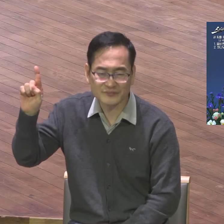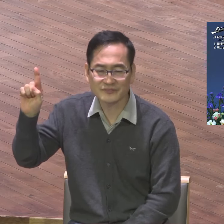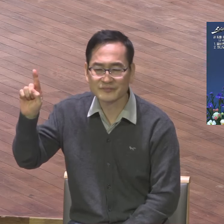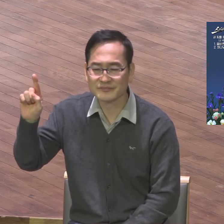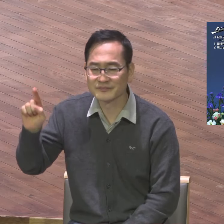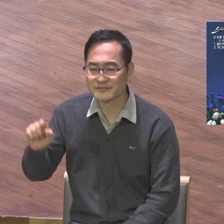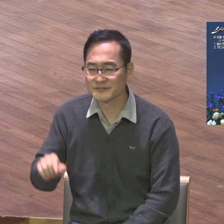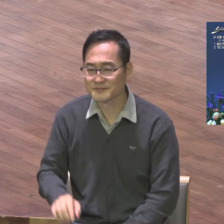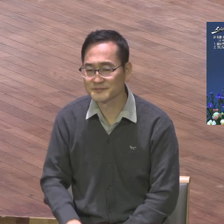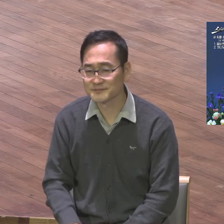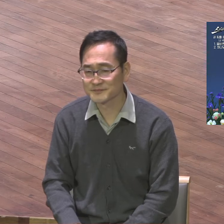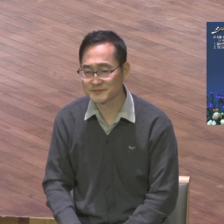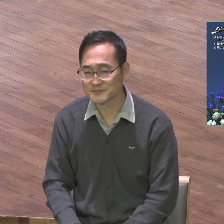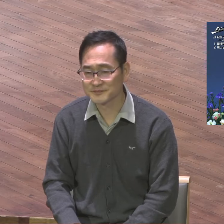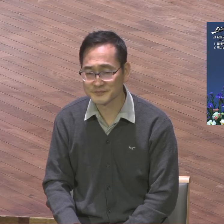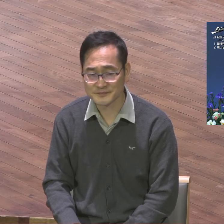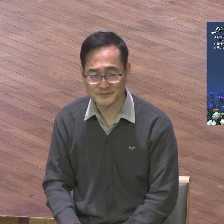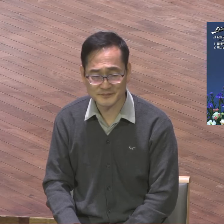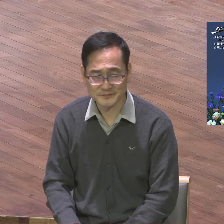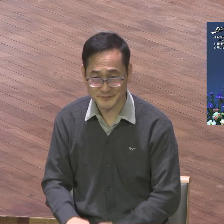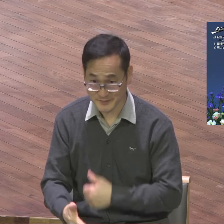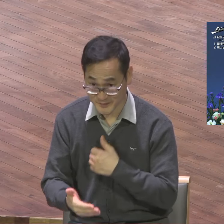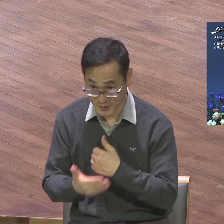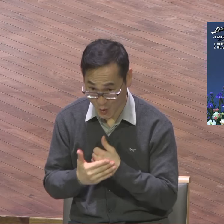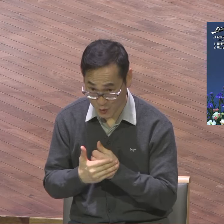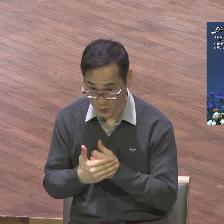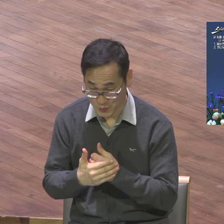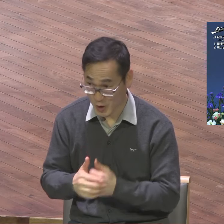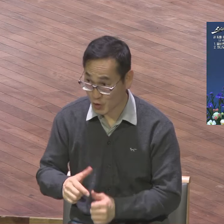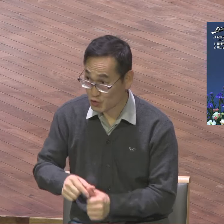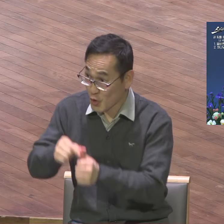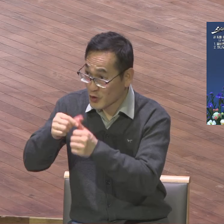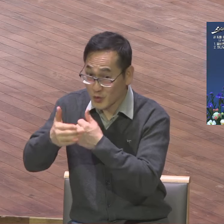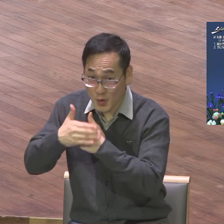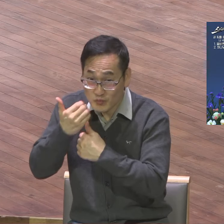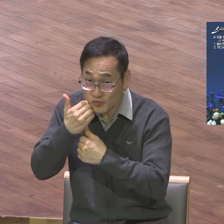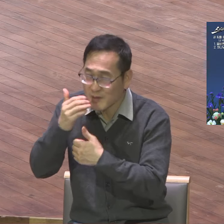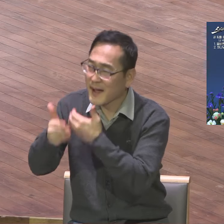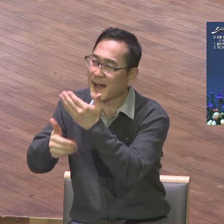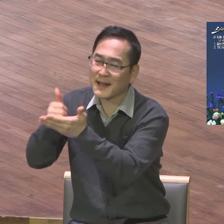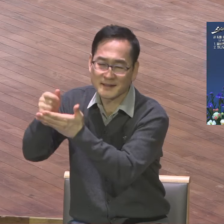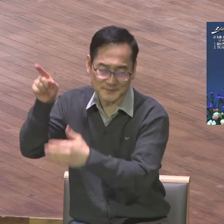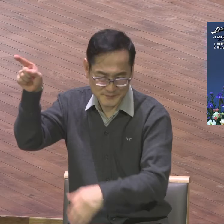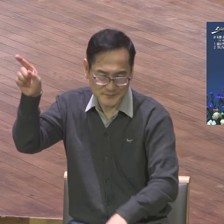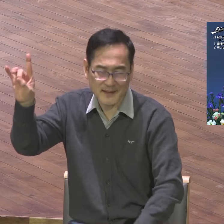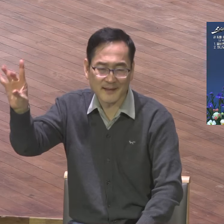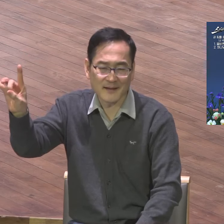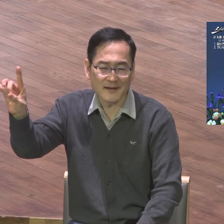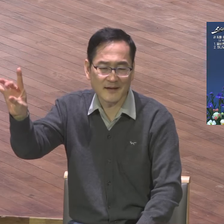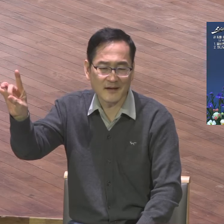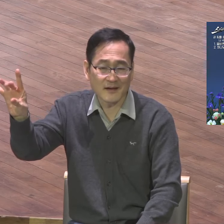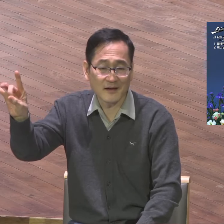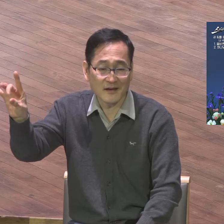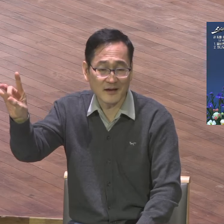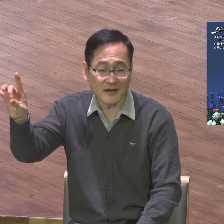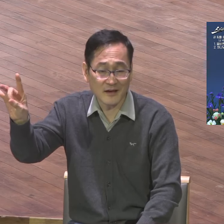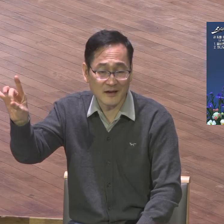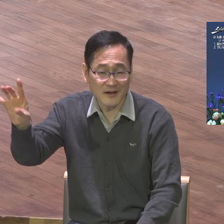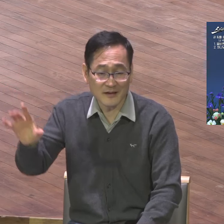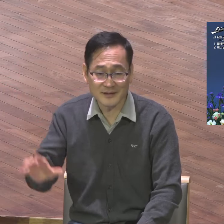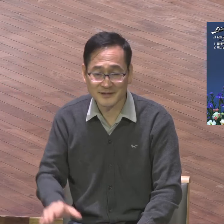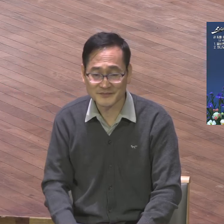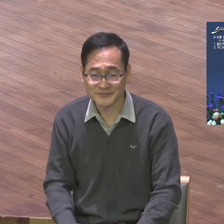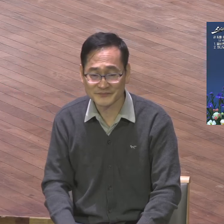구원의 길, 도움의 손길은 오직 여호와 하나님으로부터 임한다는 거지요. 이런 믿음,